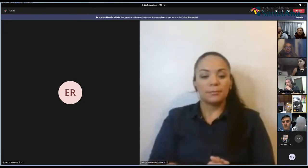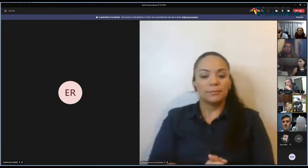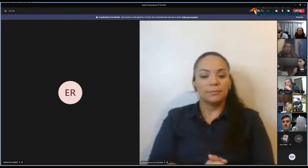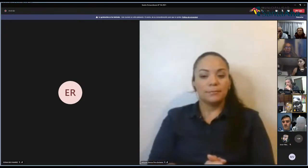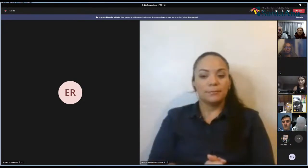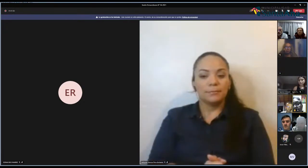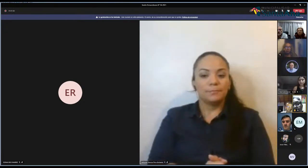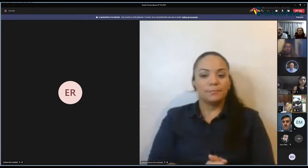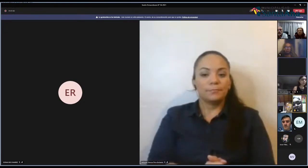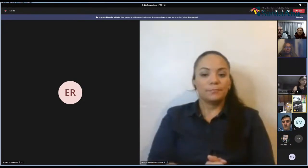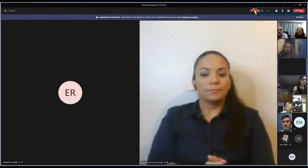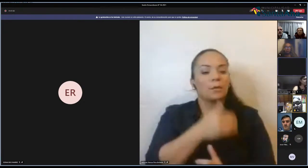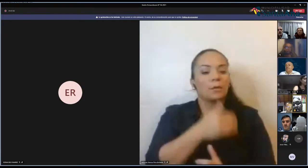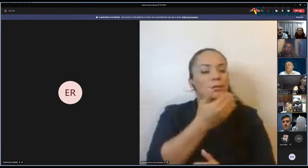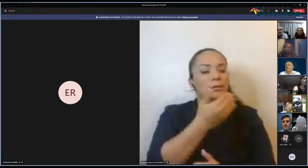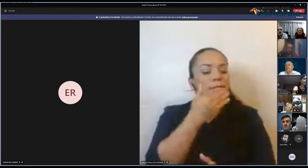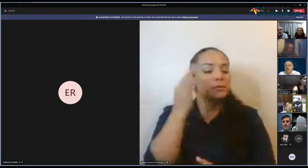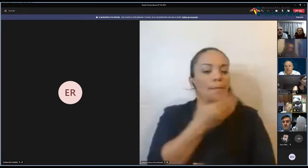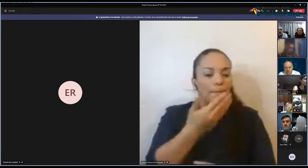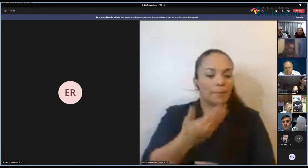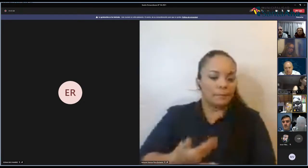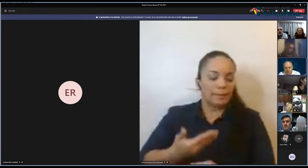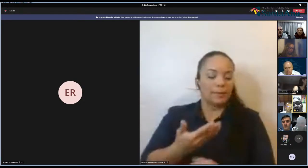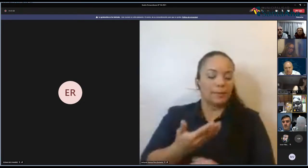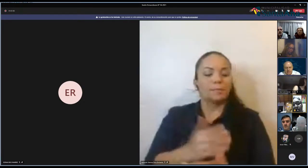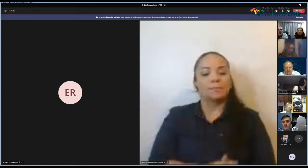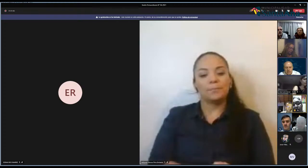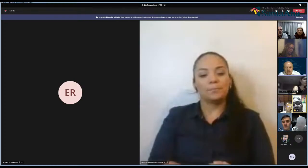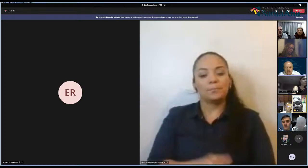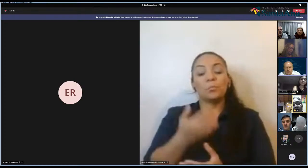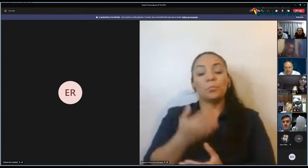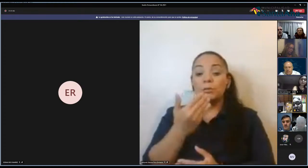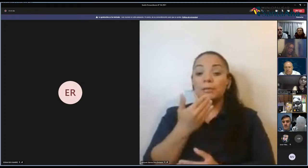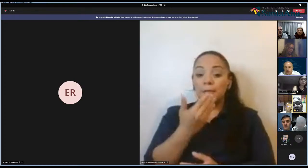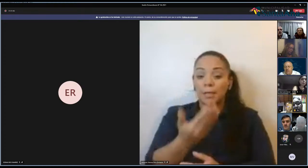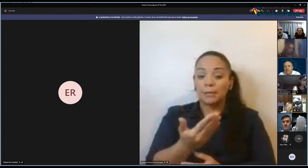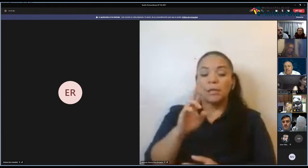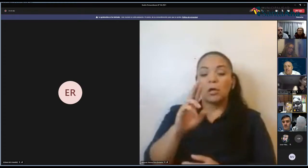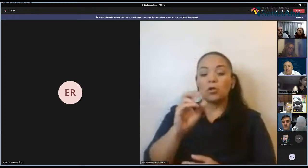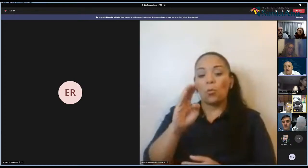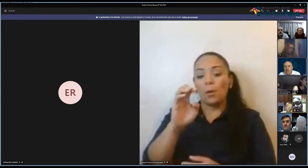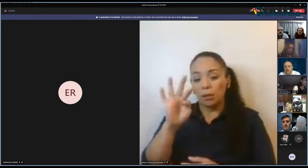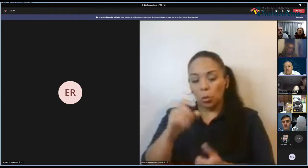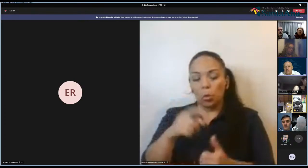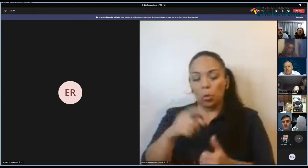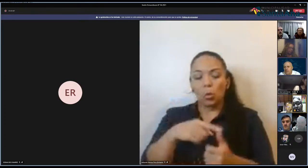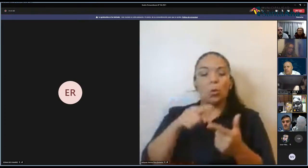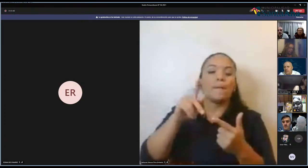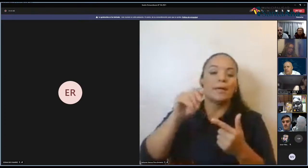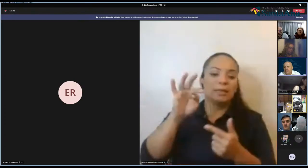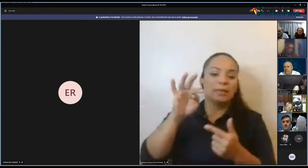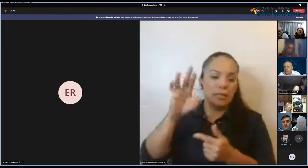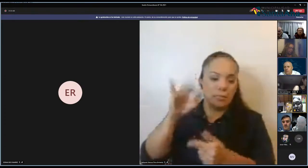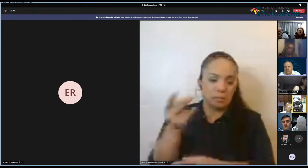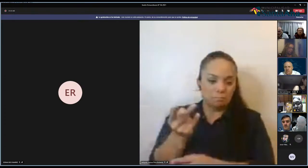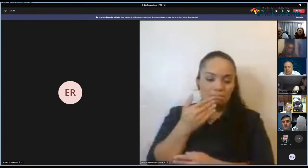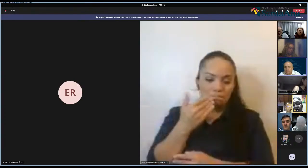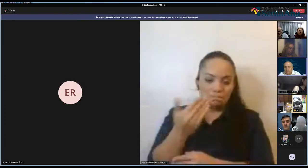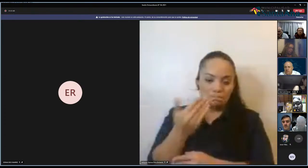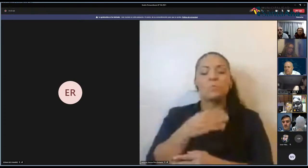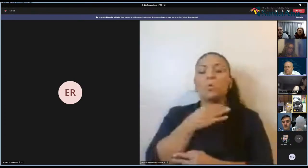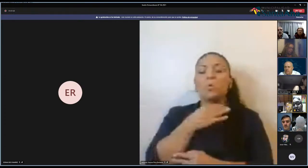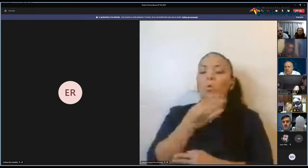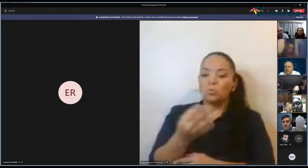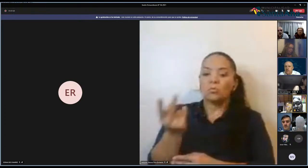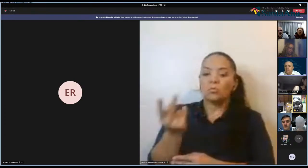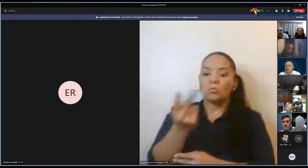muchas gracias señora presidenta y muchas gracias a don roberto y a patricia un gusto tenerlos en